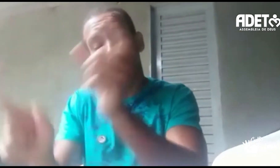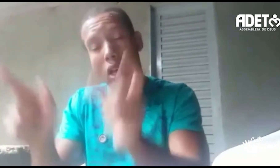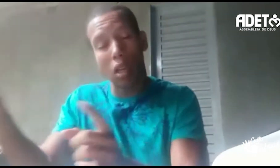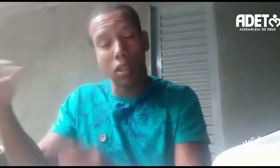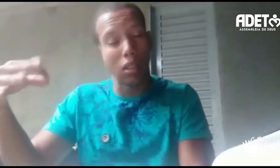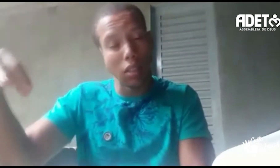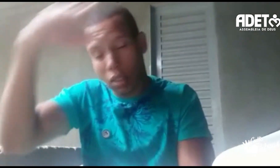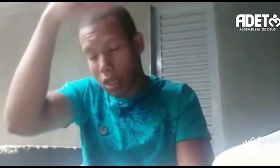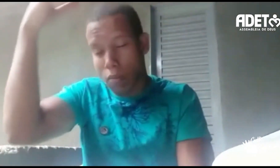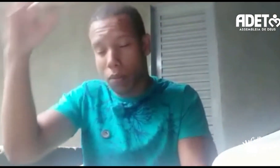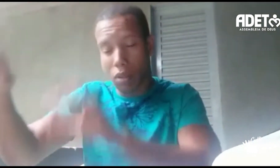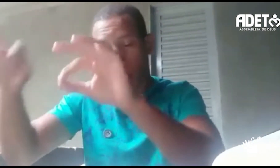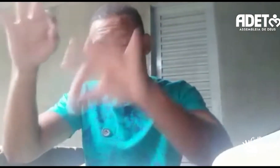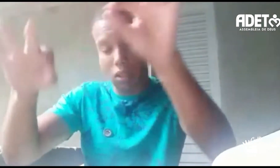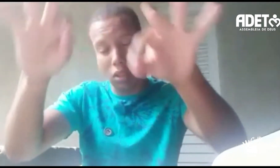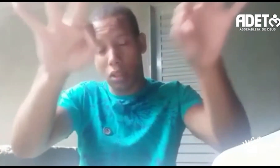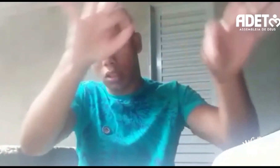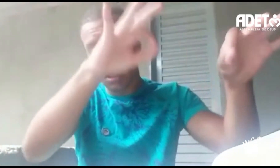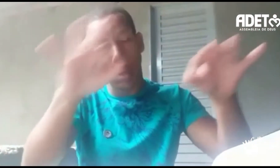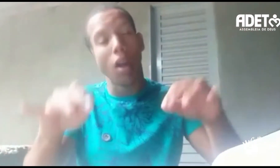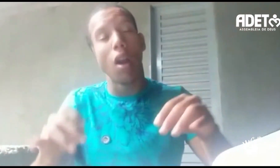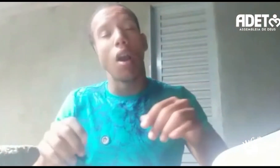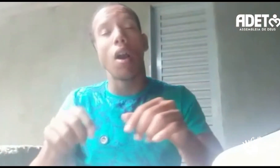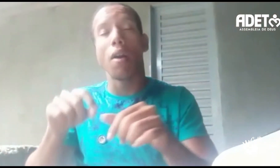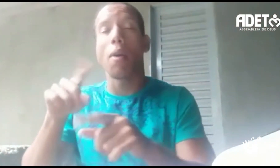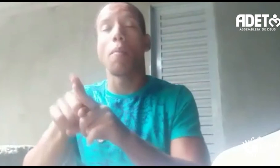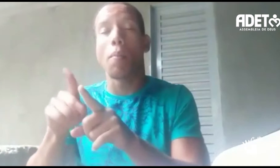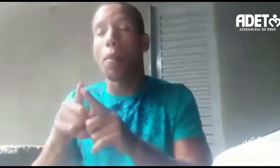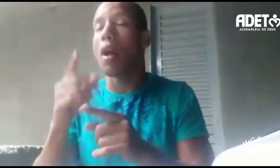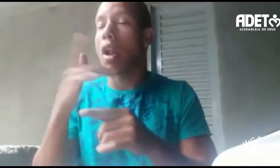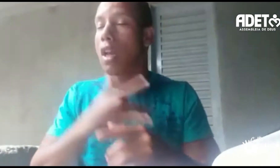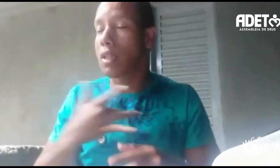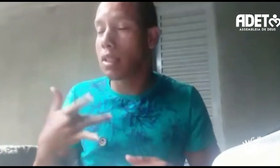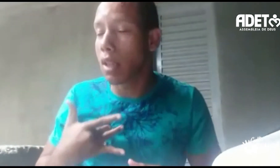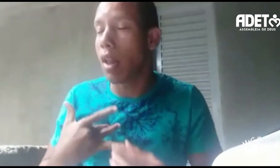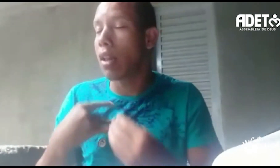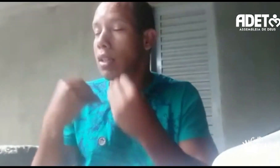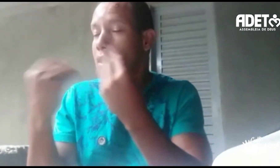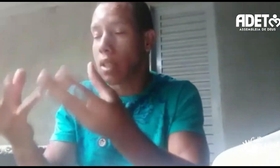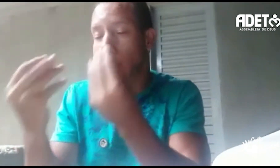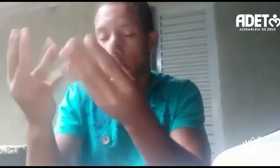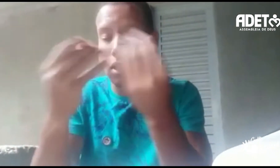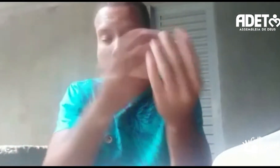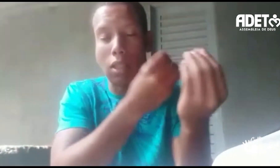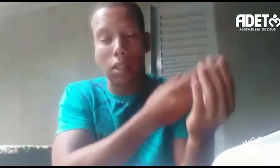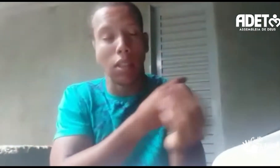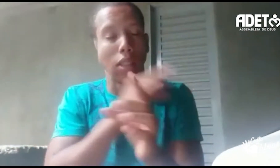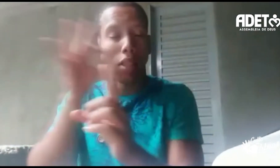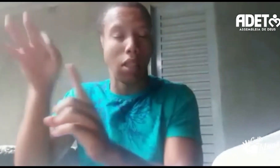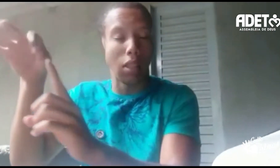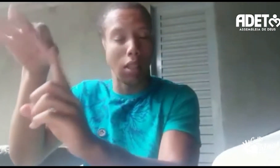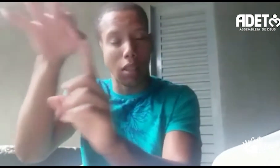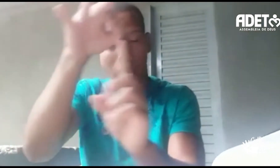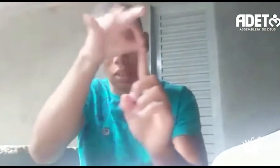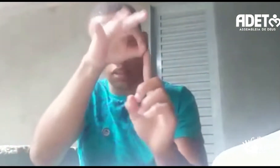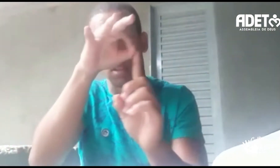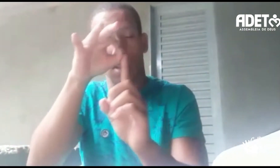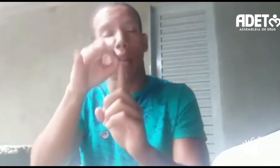dá, Senhor. Que o Teu Espírito esteja na vida de cada pessoa que esteja vendo agora esse devocional. Que tenha uma boa saúde, que o